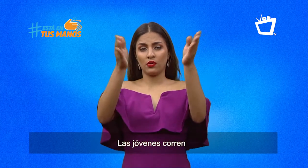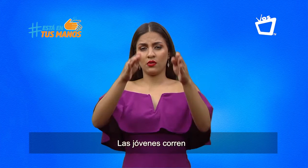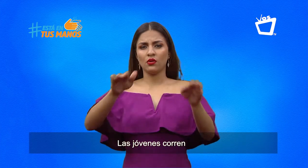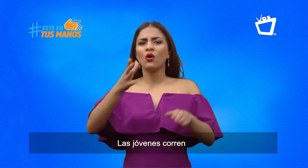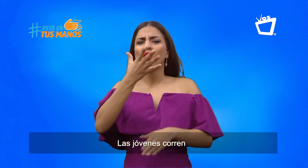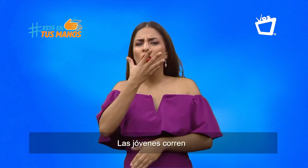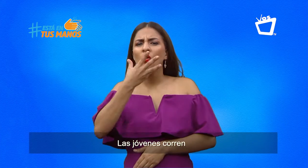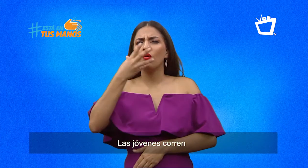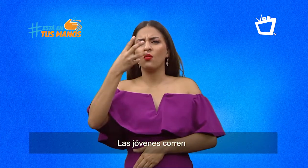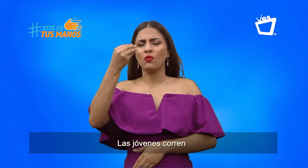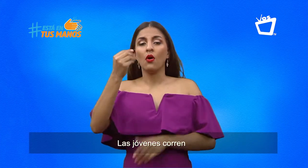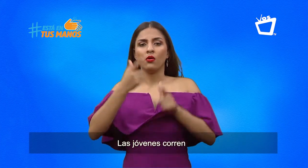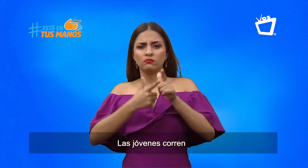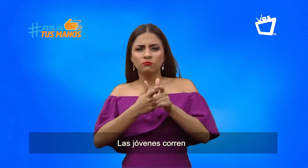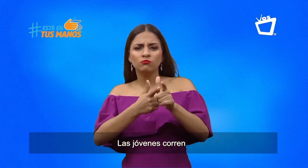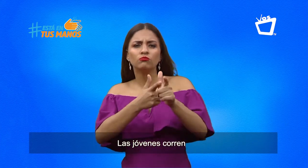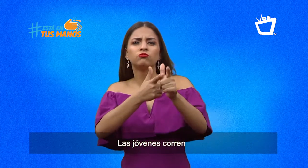las jóvenes corren